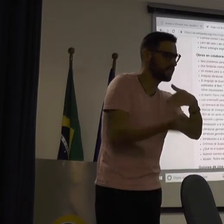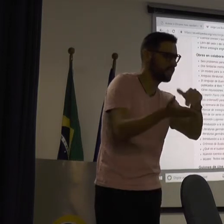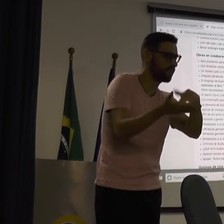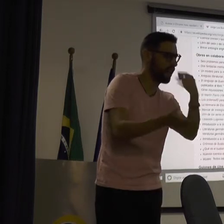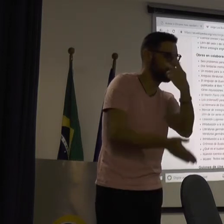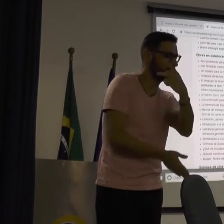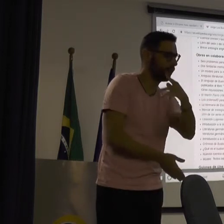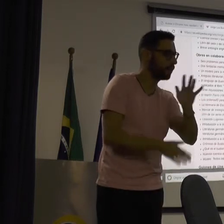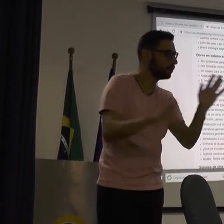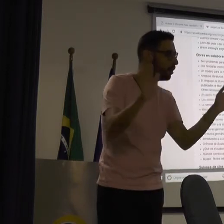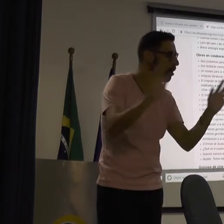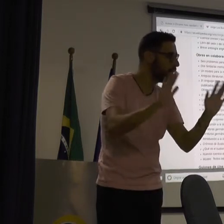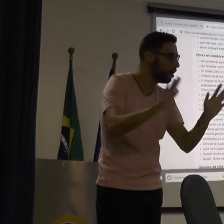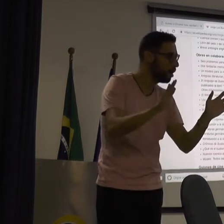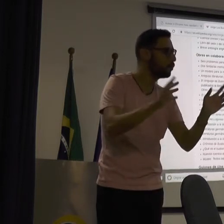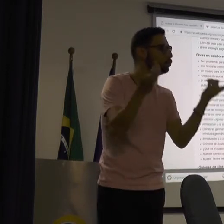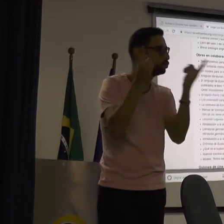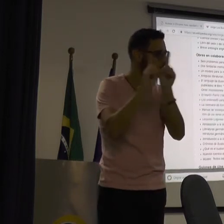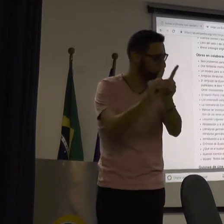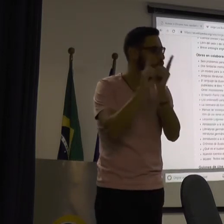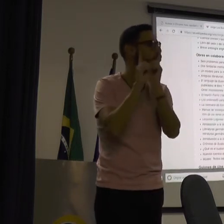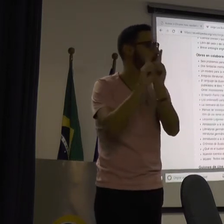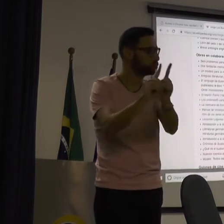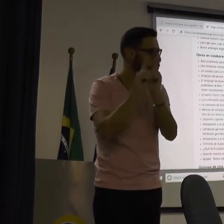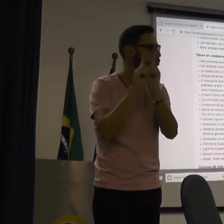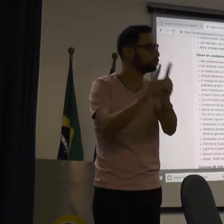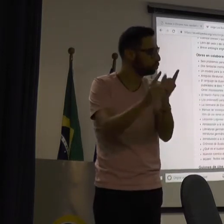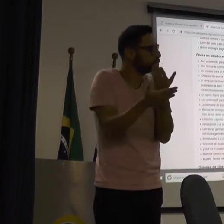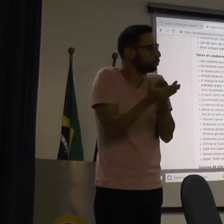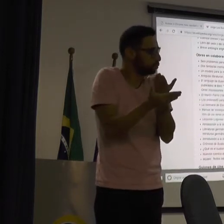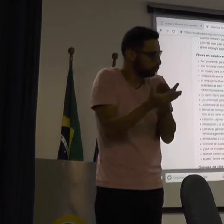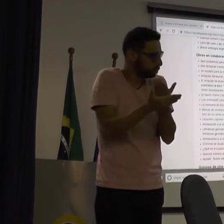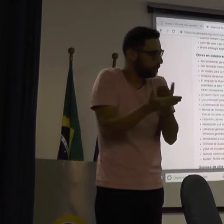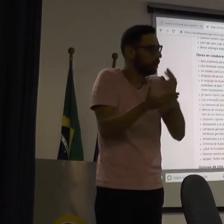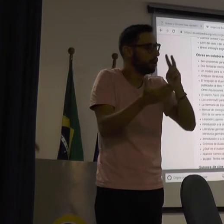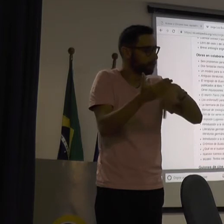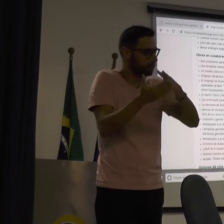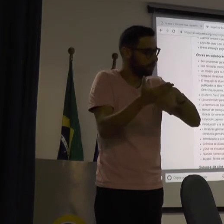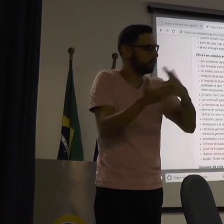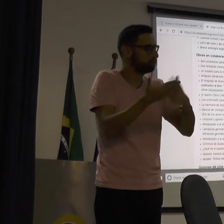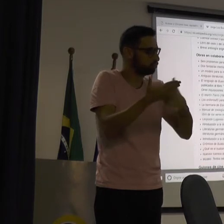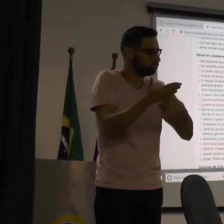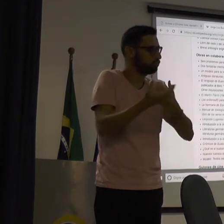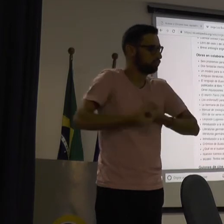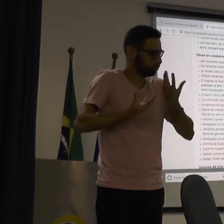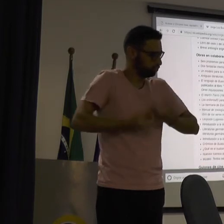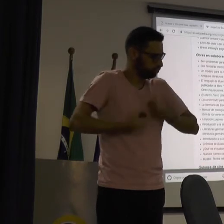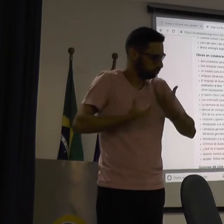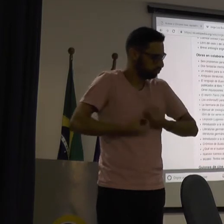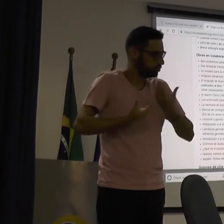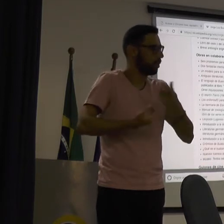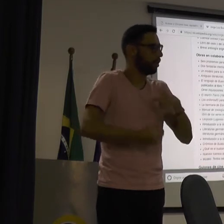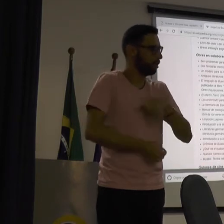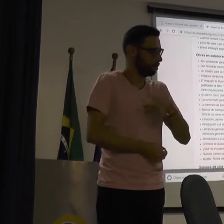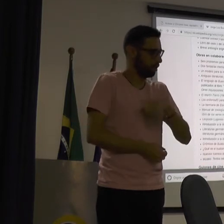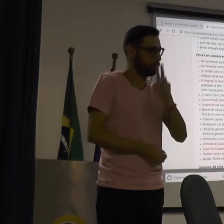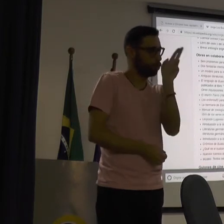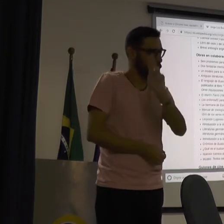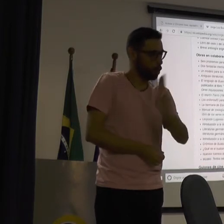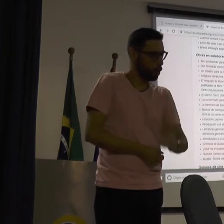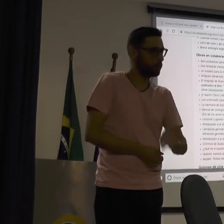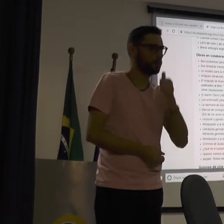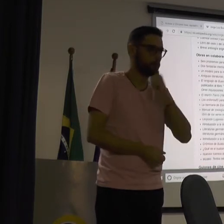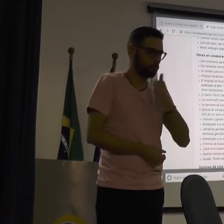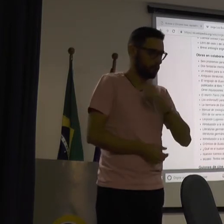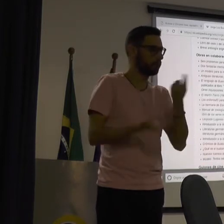ele sempre colocou o nome, né? Então vocês vão ver, e trabalhou com um espectro tanto